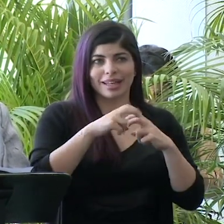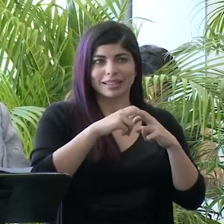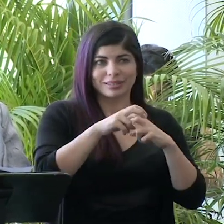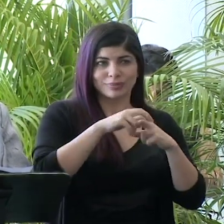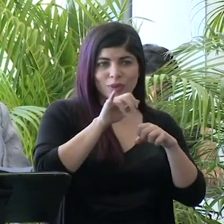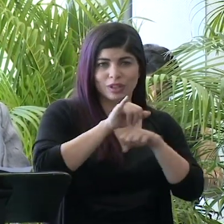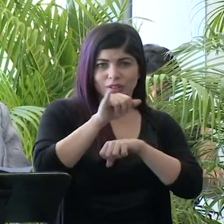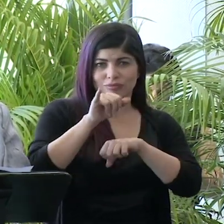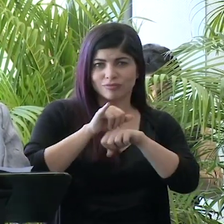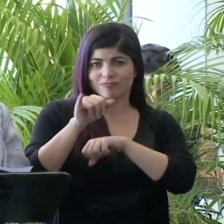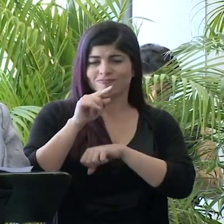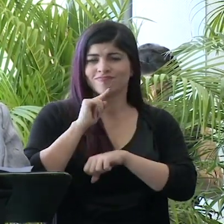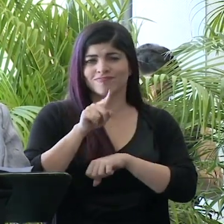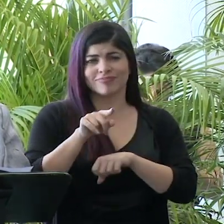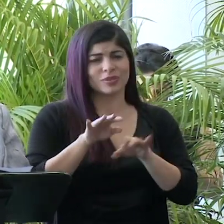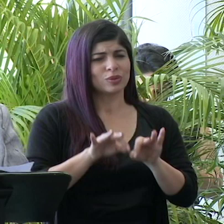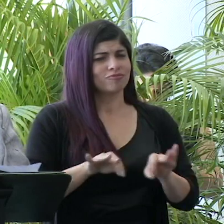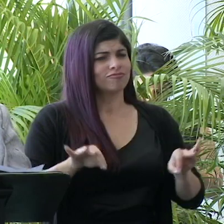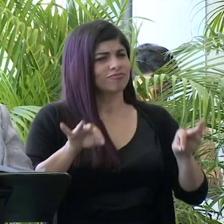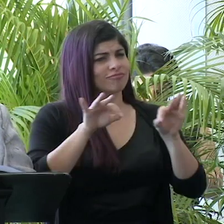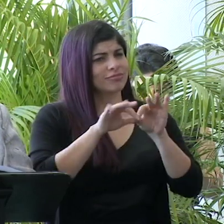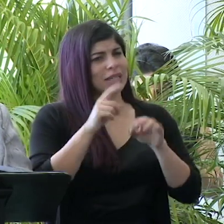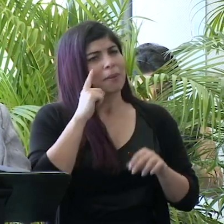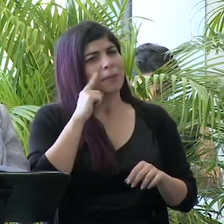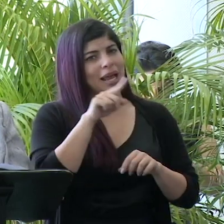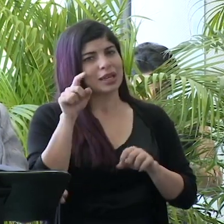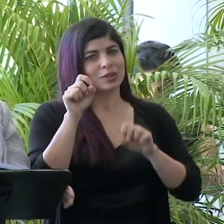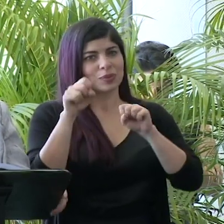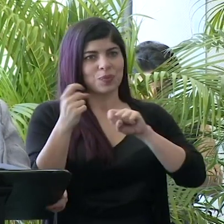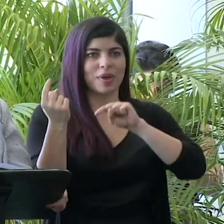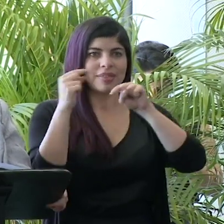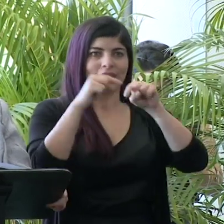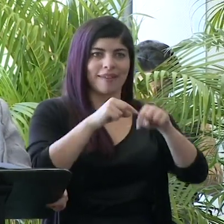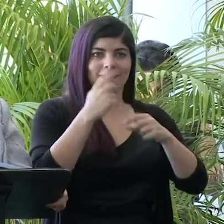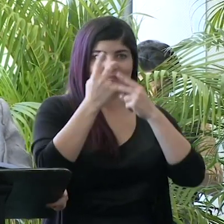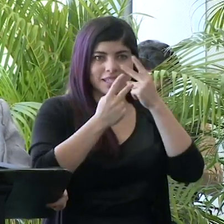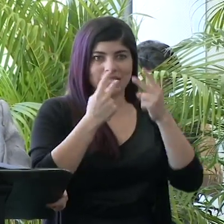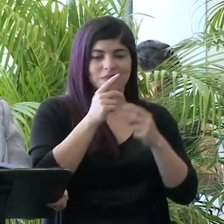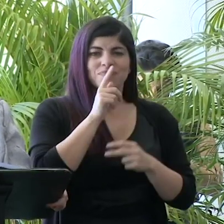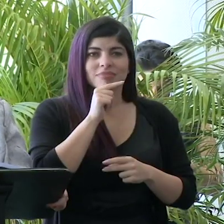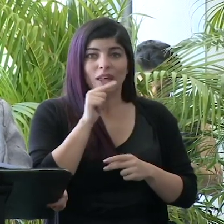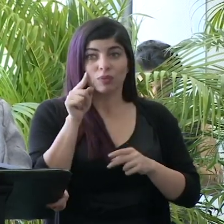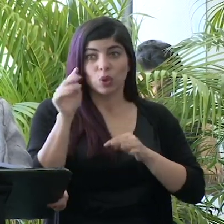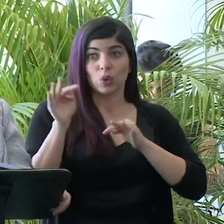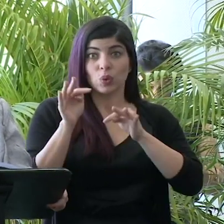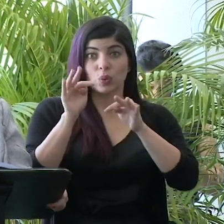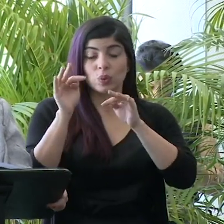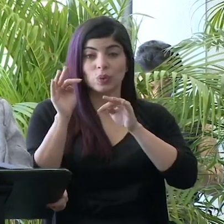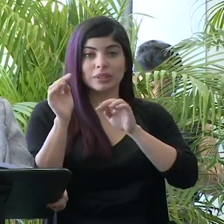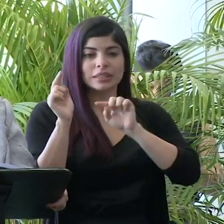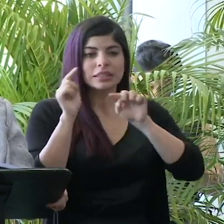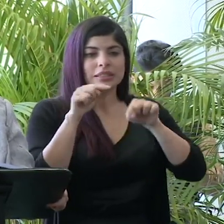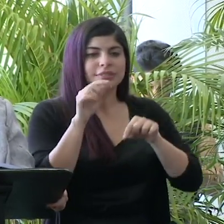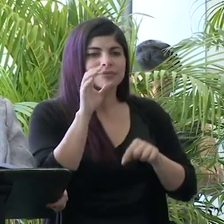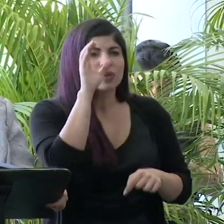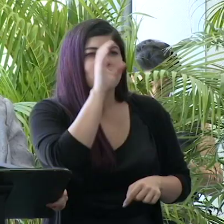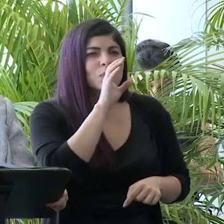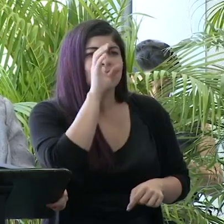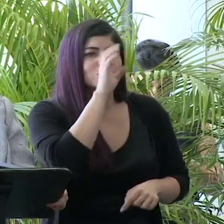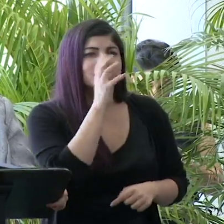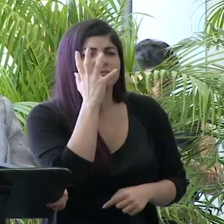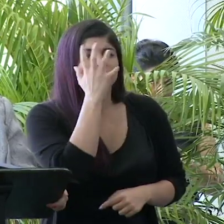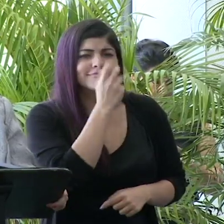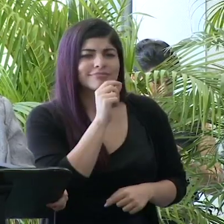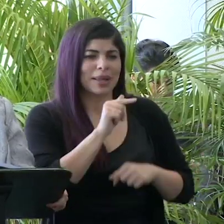es fundamental para que puedan visitarnos esos turistas que vienen buscando las maravillas